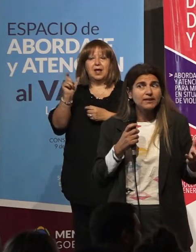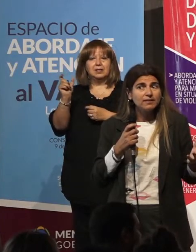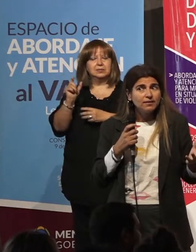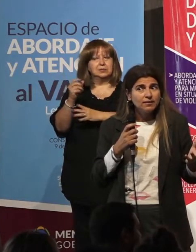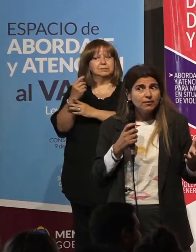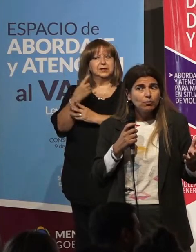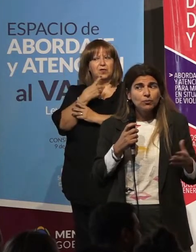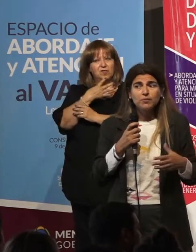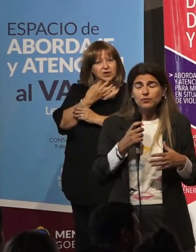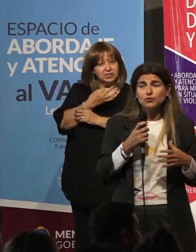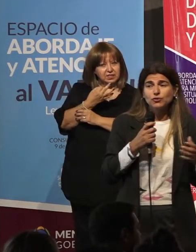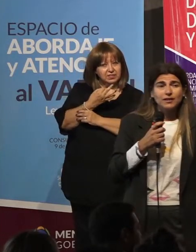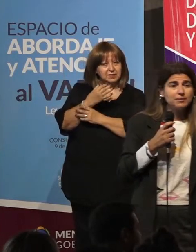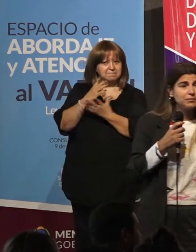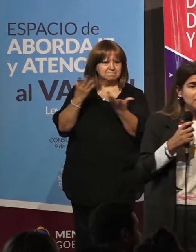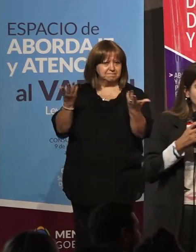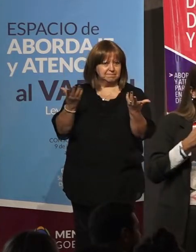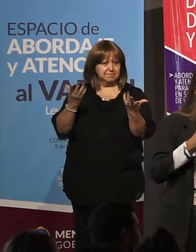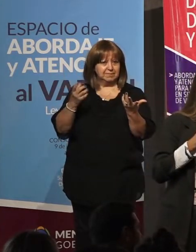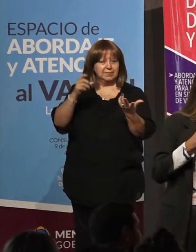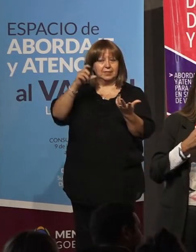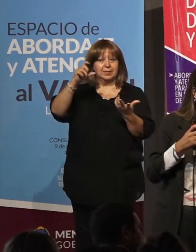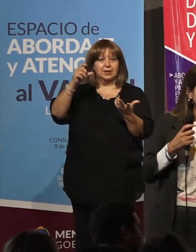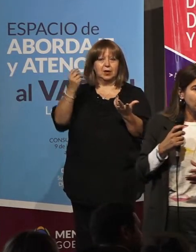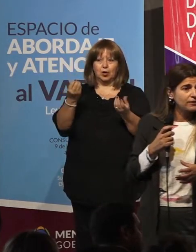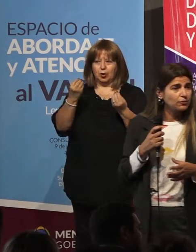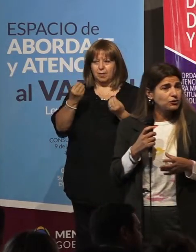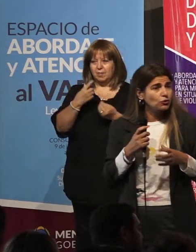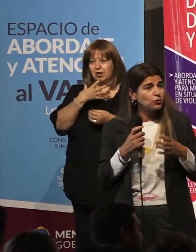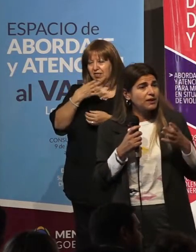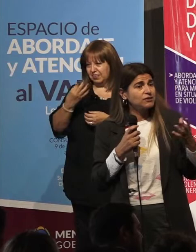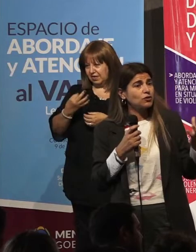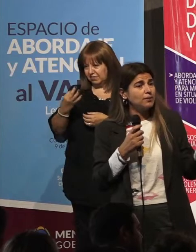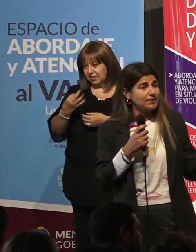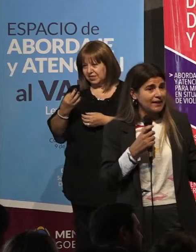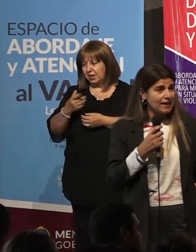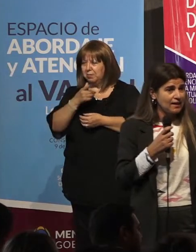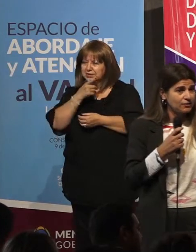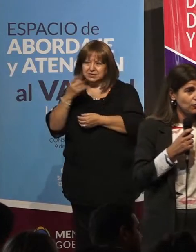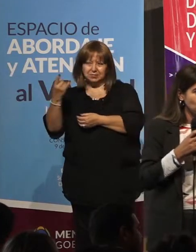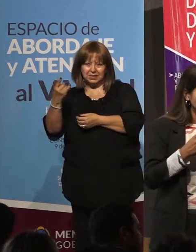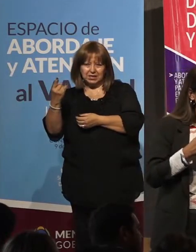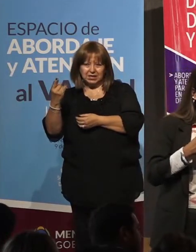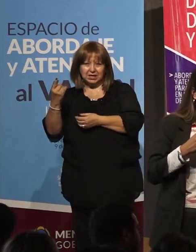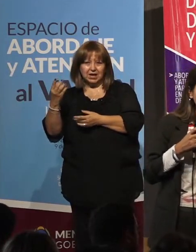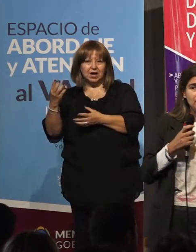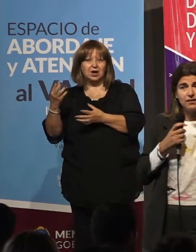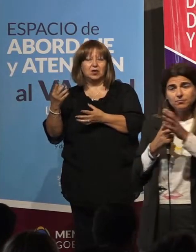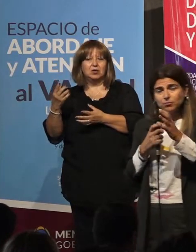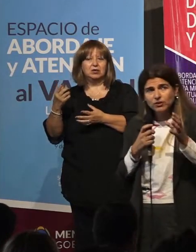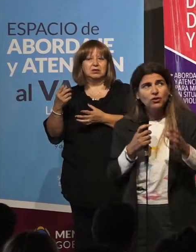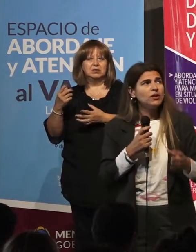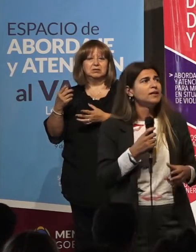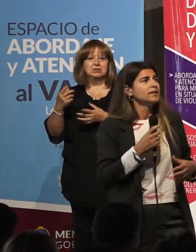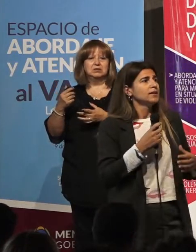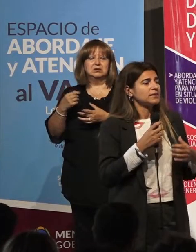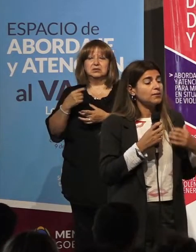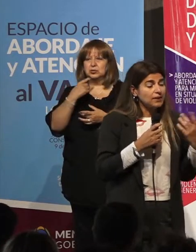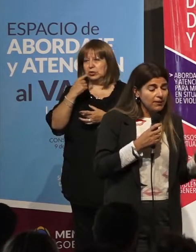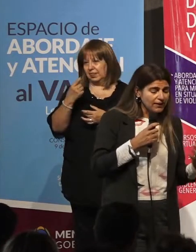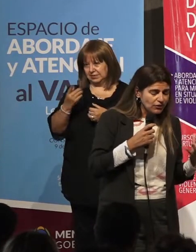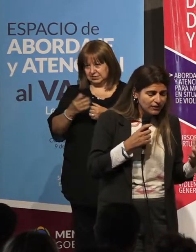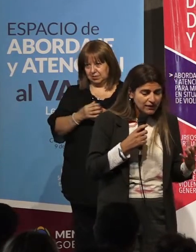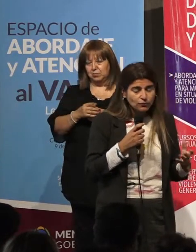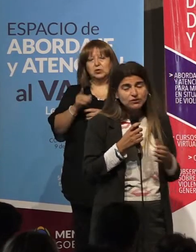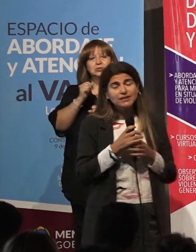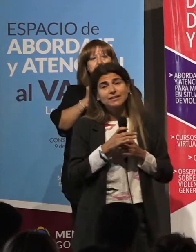como que volvemos nosotras mismas a revictimizar a la mujer como si no estuviera diciendo la verdad, ¿no? Bueno,